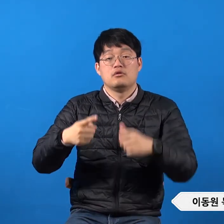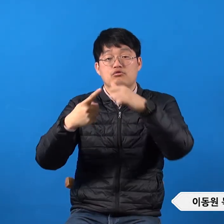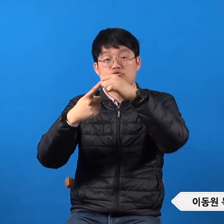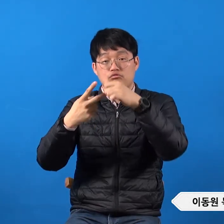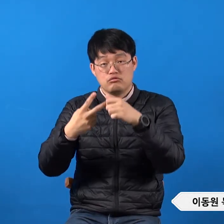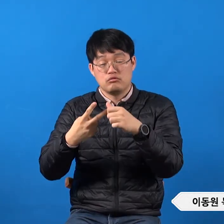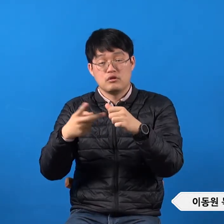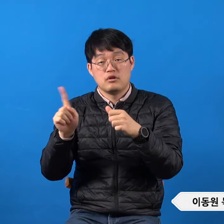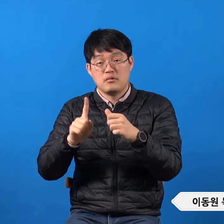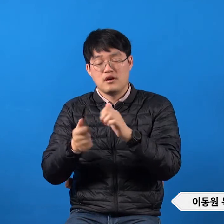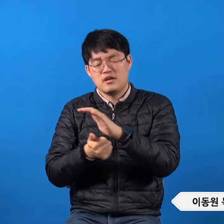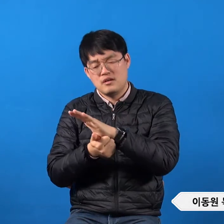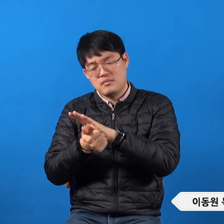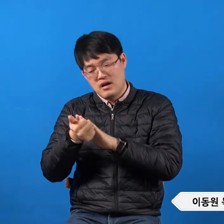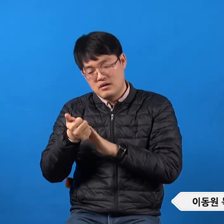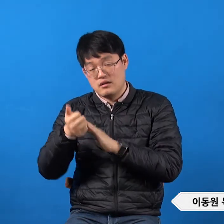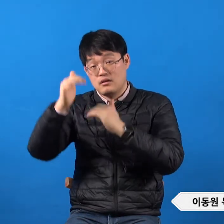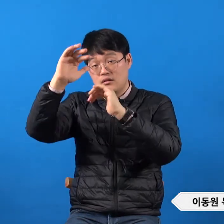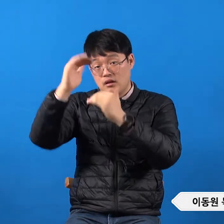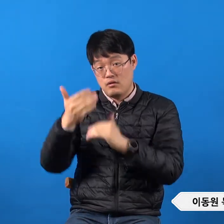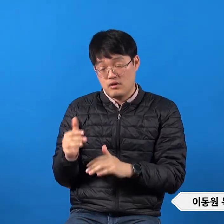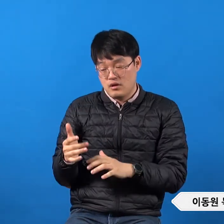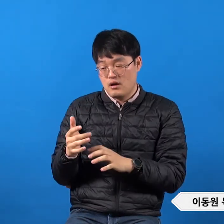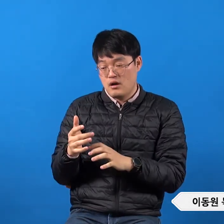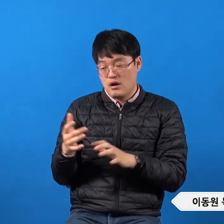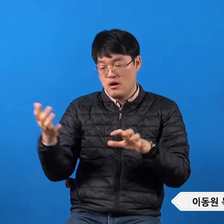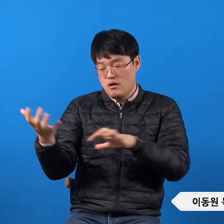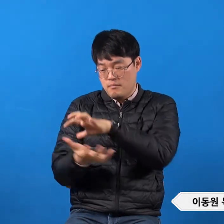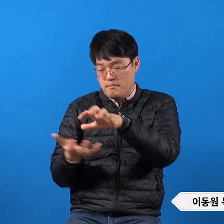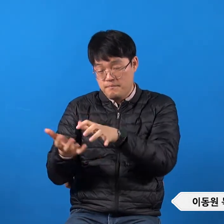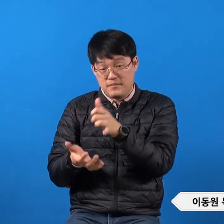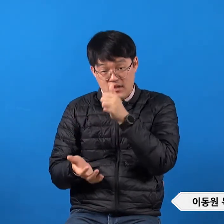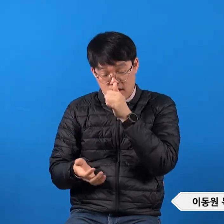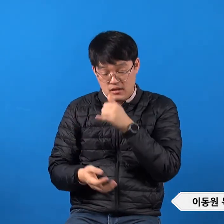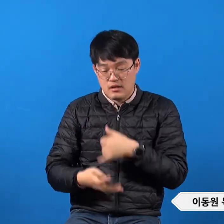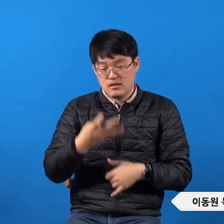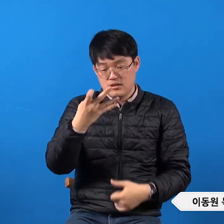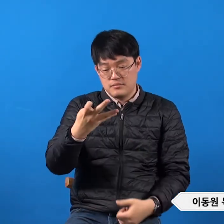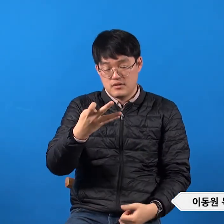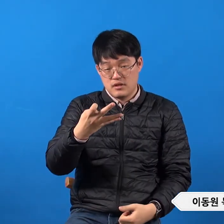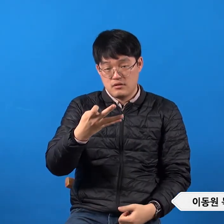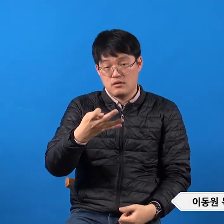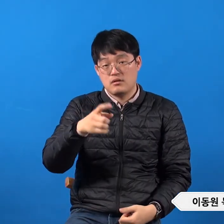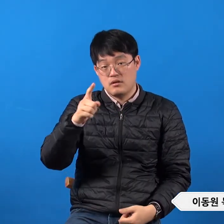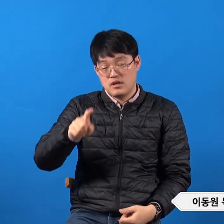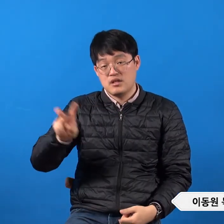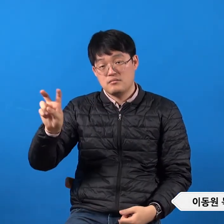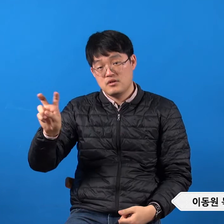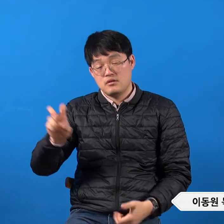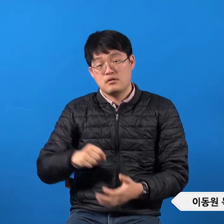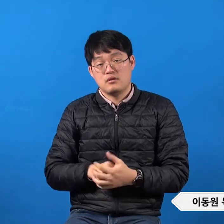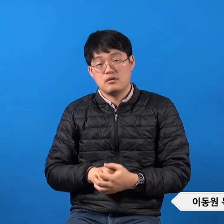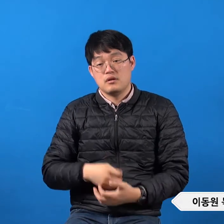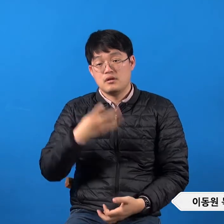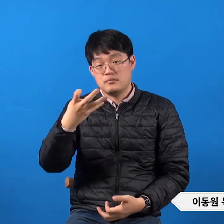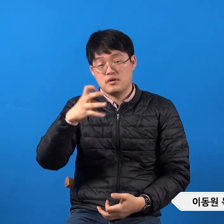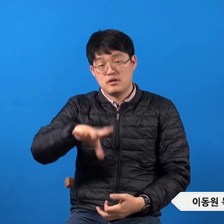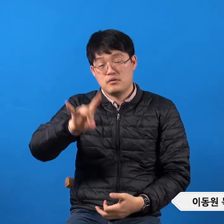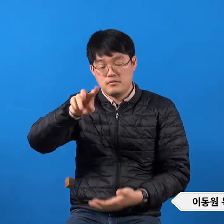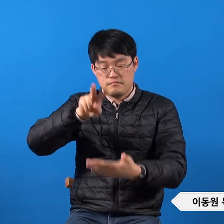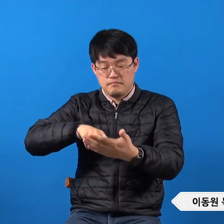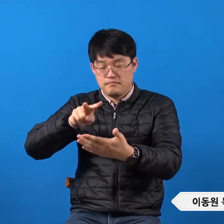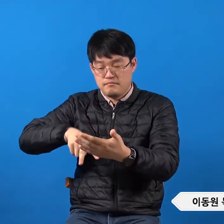두 구절이 희망적인 구절이 섞여 있습니다. 14절과 20절이죠. 자, 14절